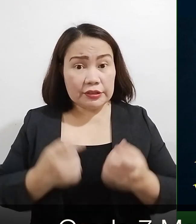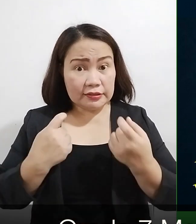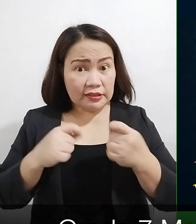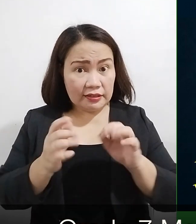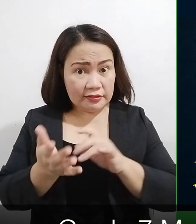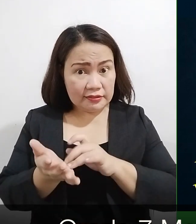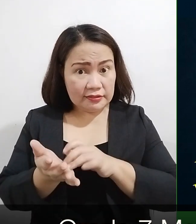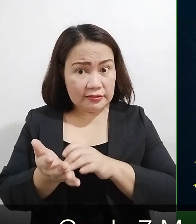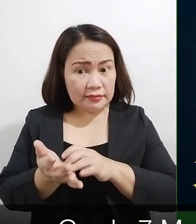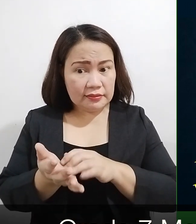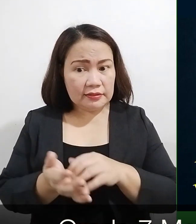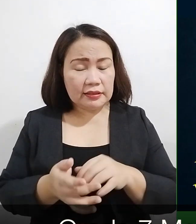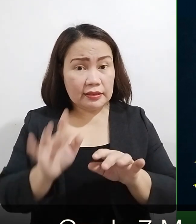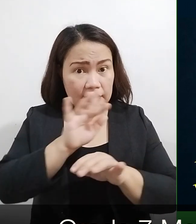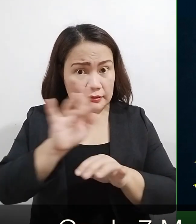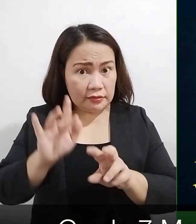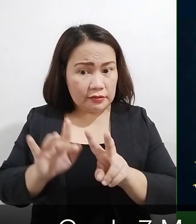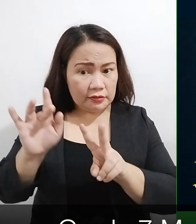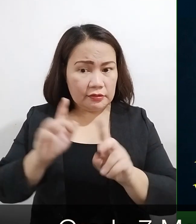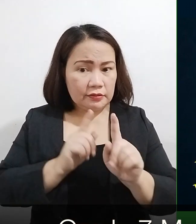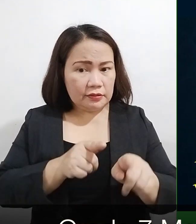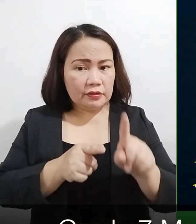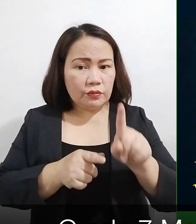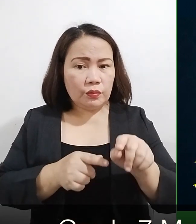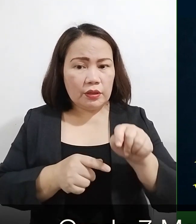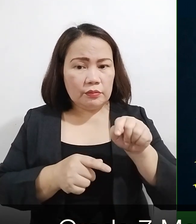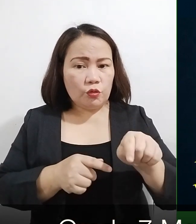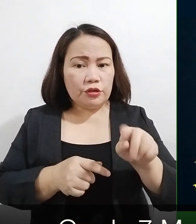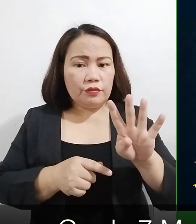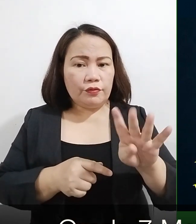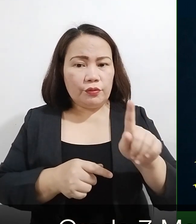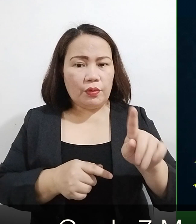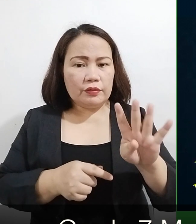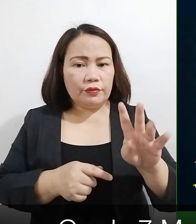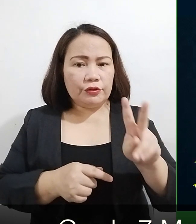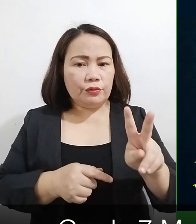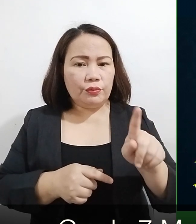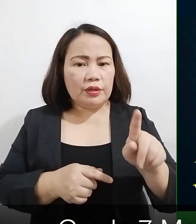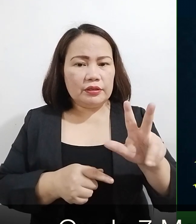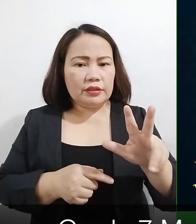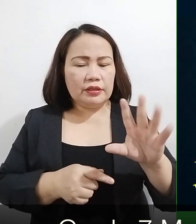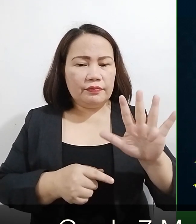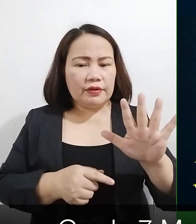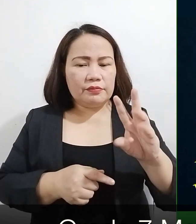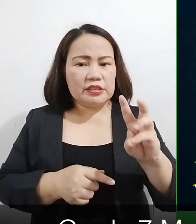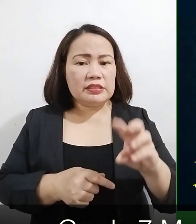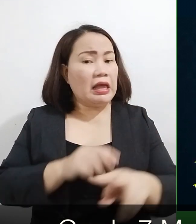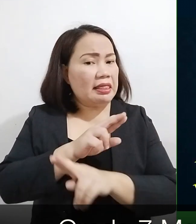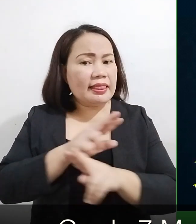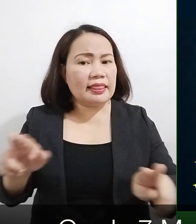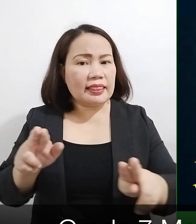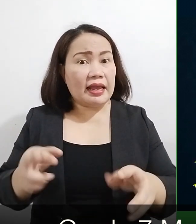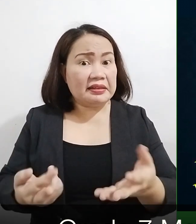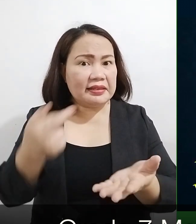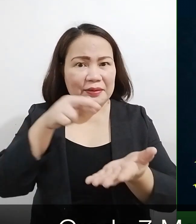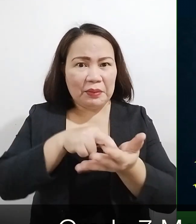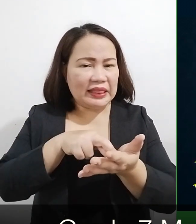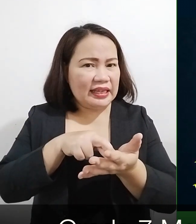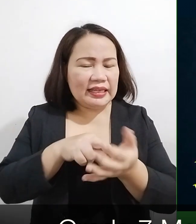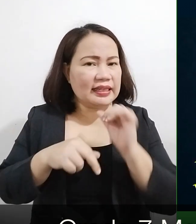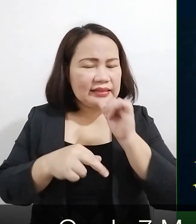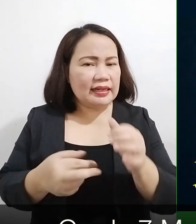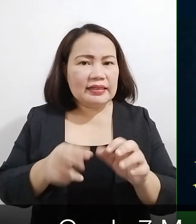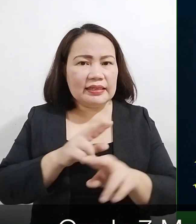terminating. Hindi kagaya nung rational natin kanina dun sa mga perfect square, the result is always